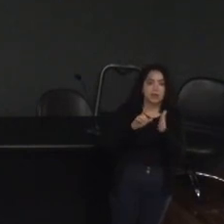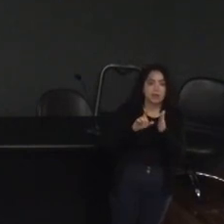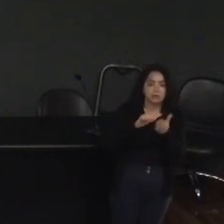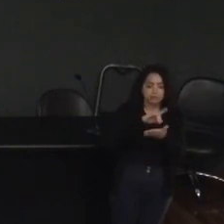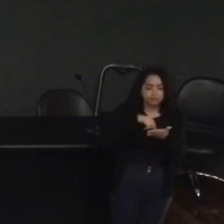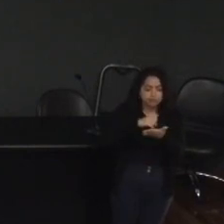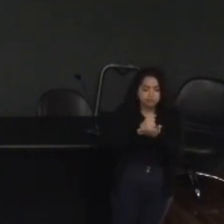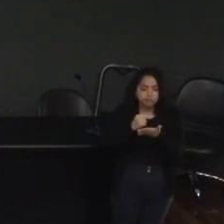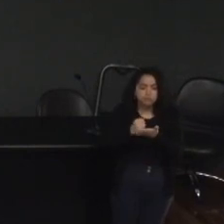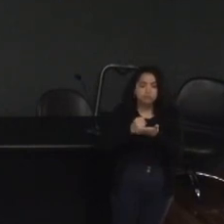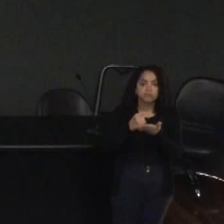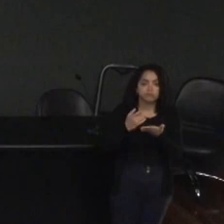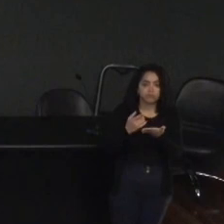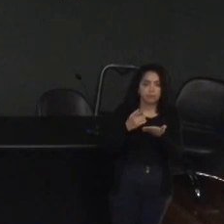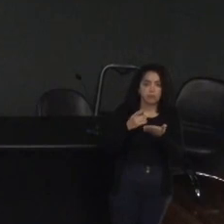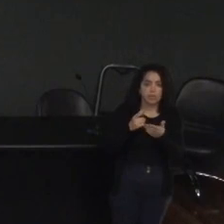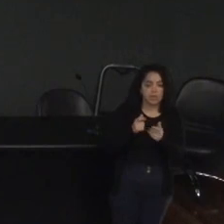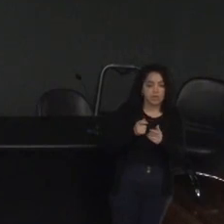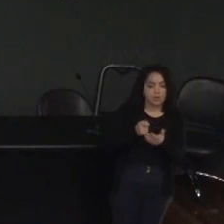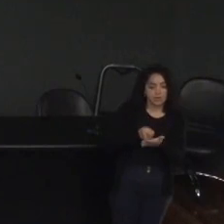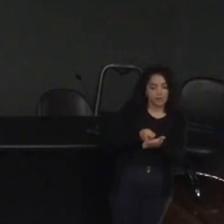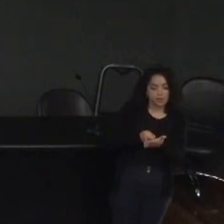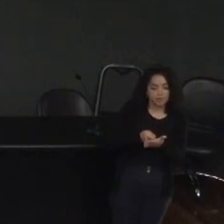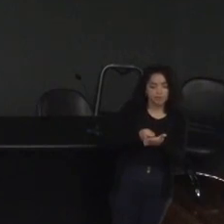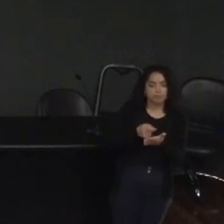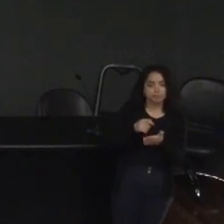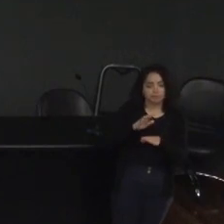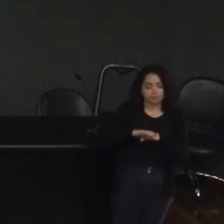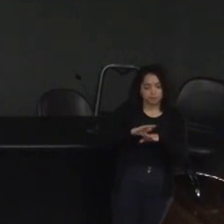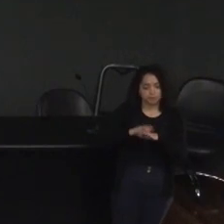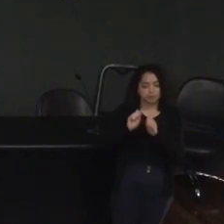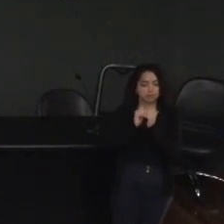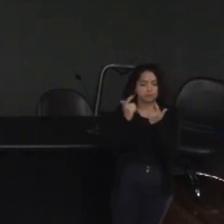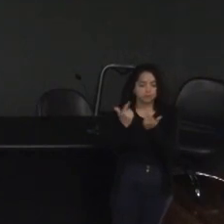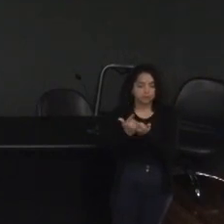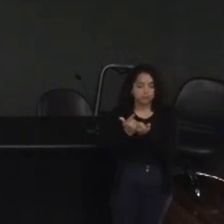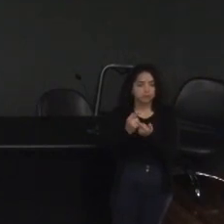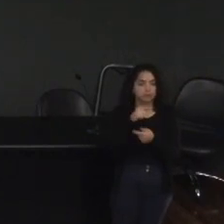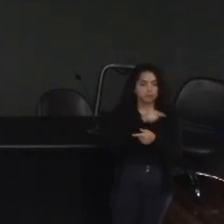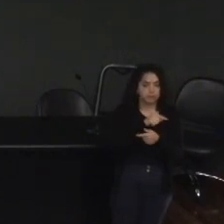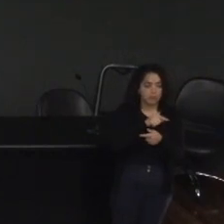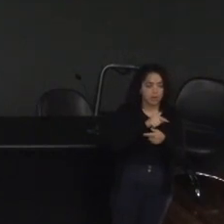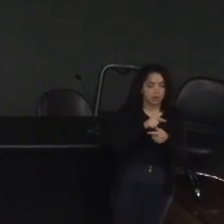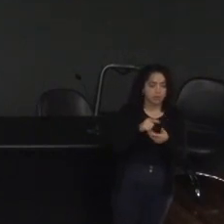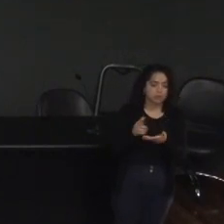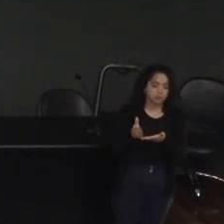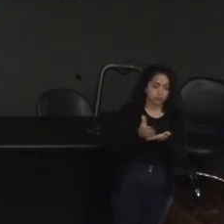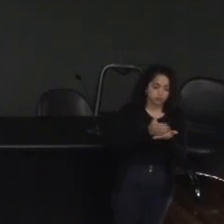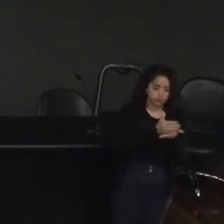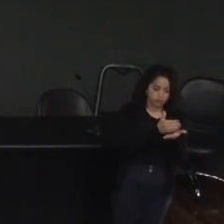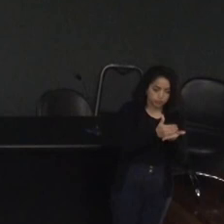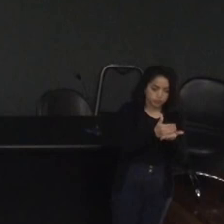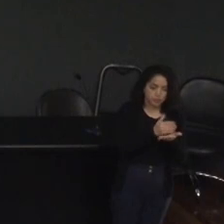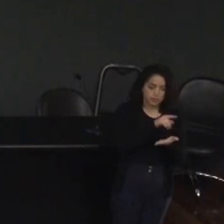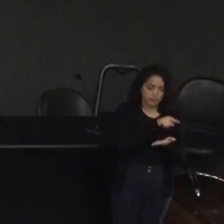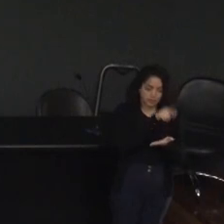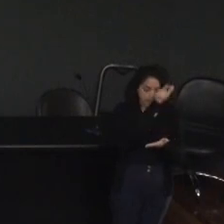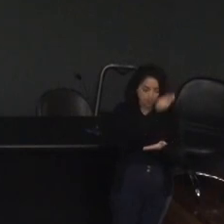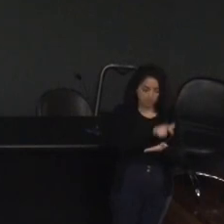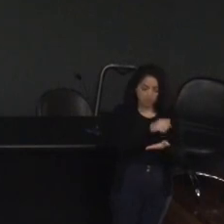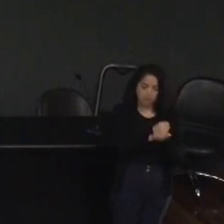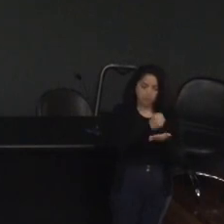mitigar os riscos de quem da própria Assembleia e do operador de dados que é o contratado né